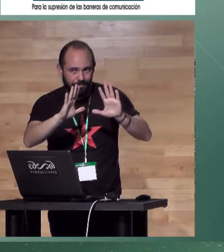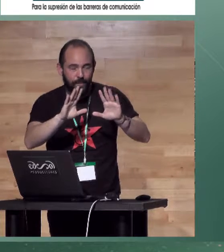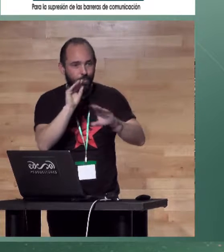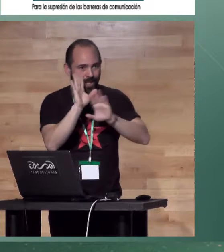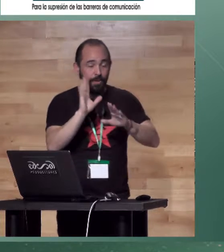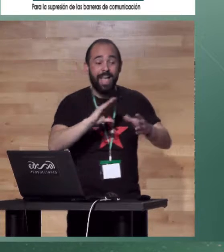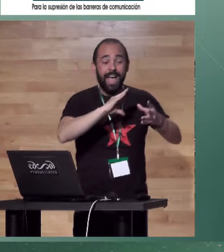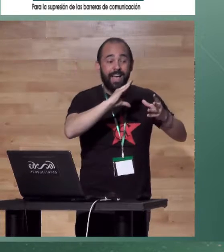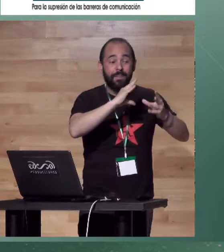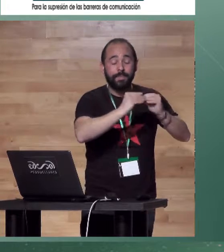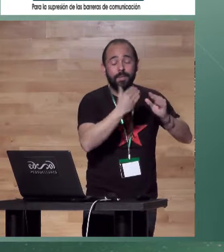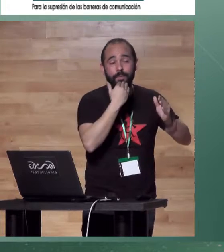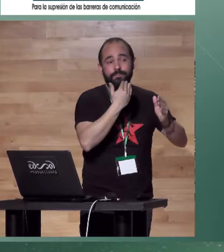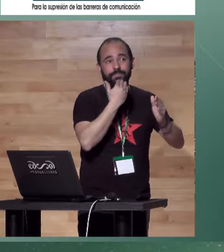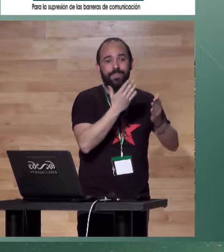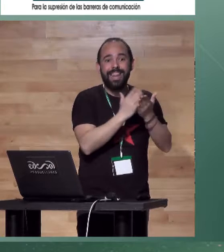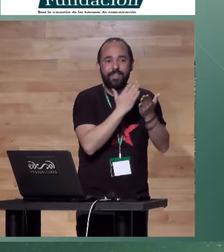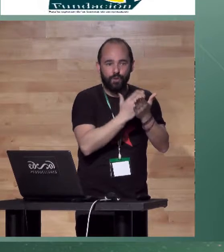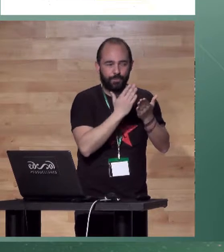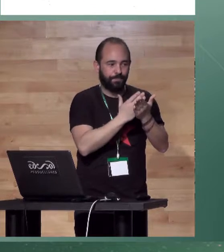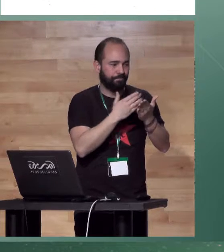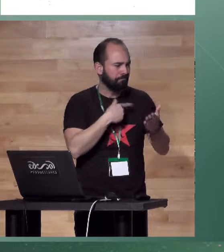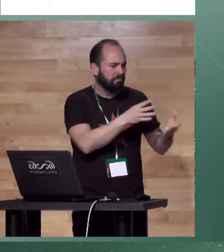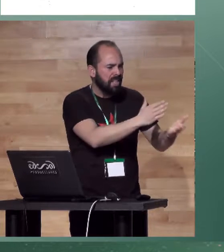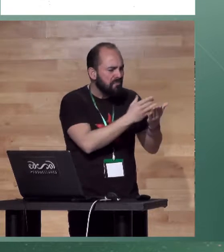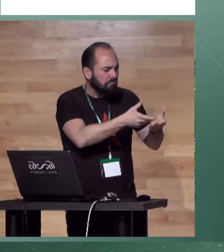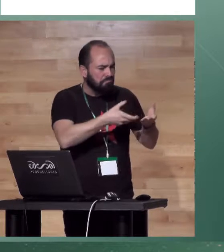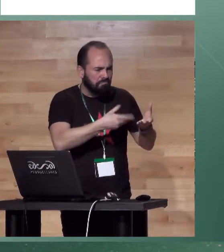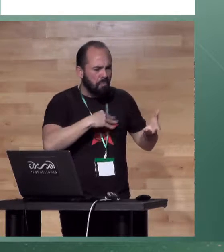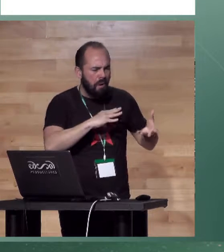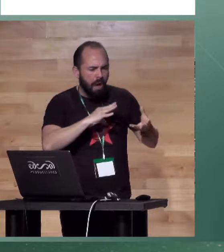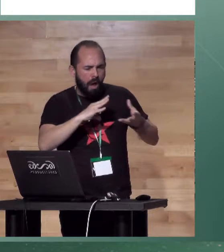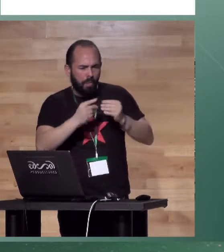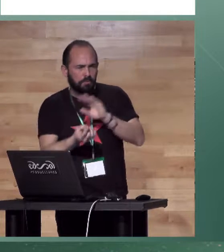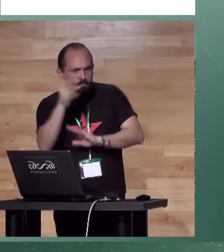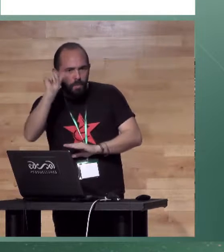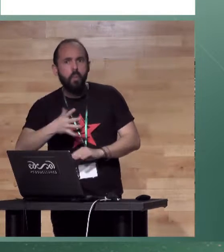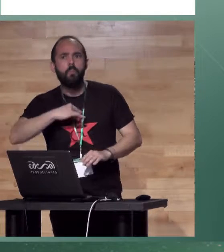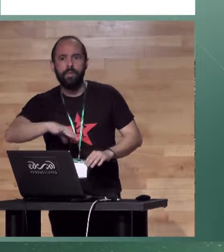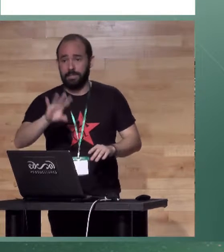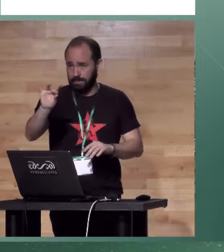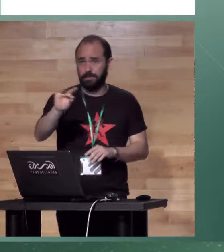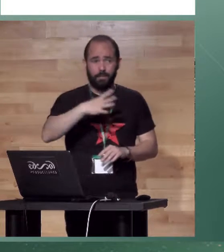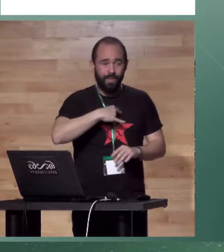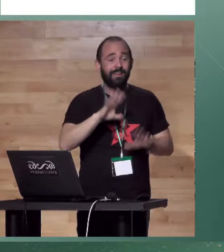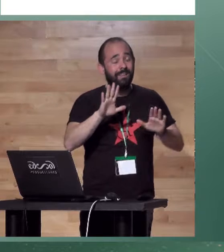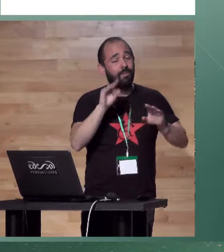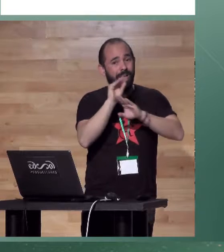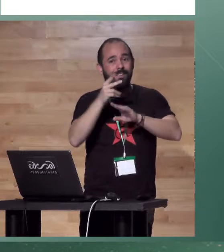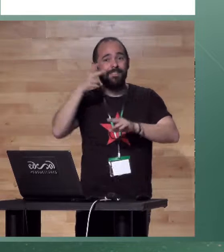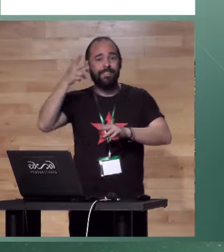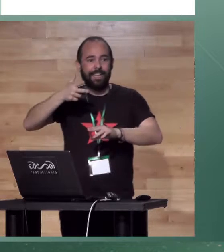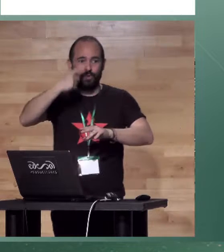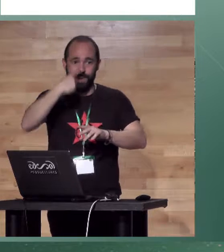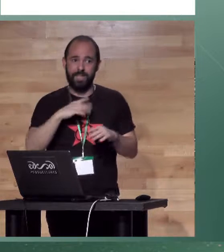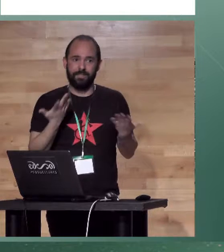amigo. En fin, con esto también aviso, hay que tener cuidado porque me dan el guión y sí, lo puedo adaptar